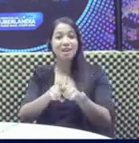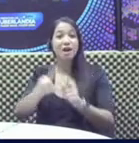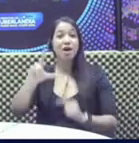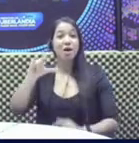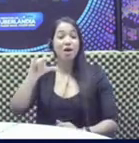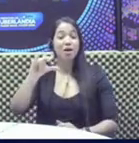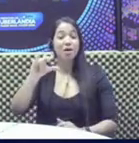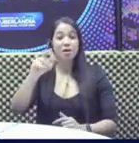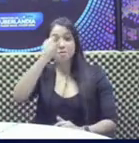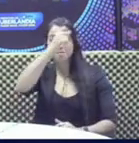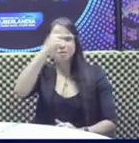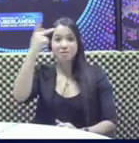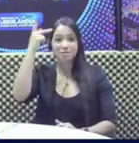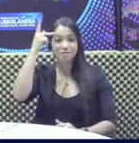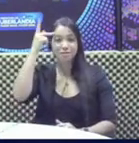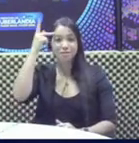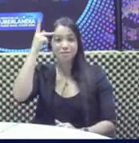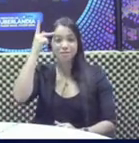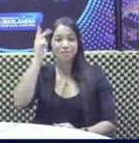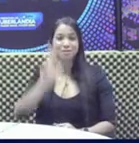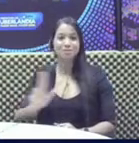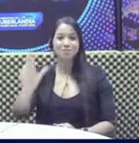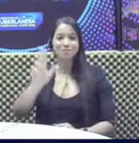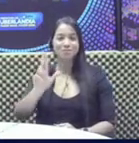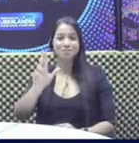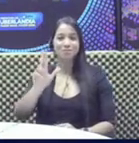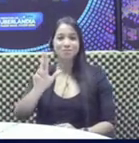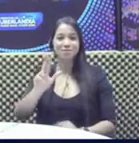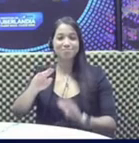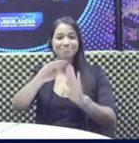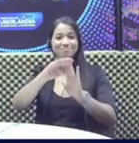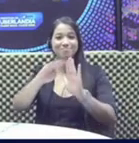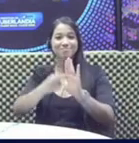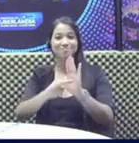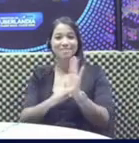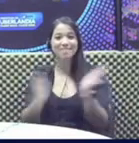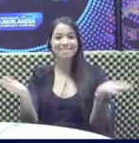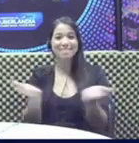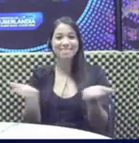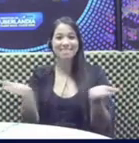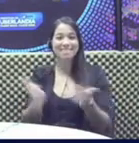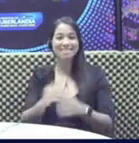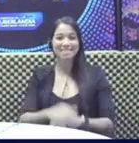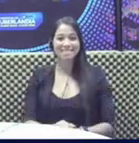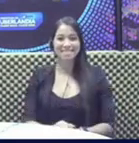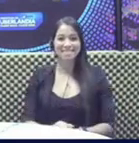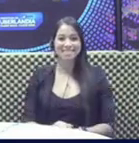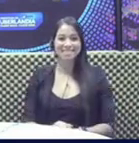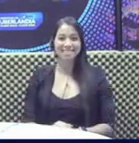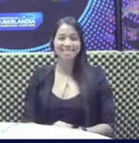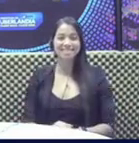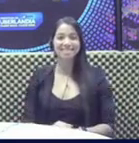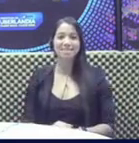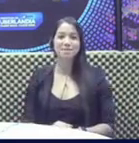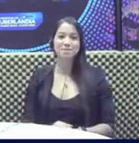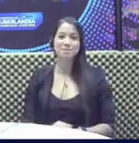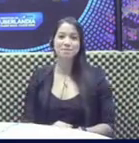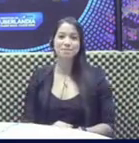página oficial da Prefeitura de Uberlândia no Instagram. Vamos aos destaques da edição de hoje.